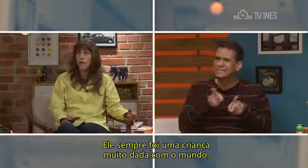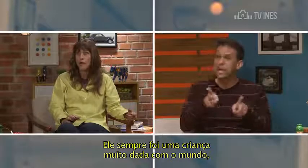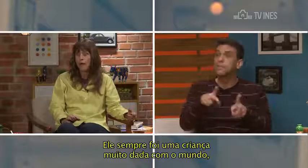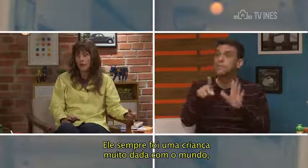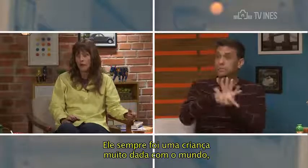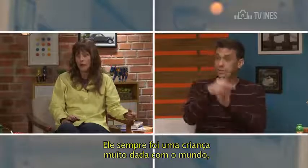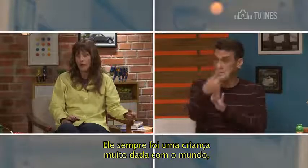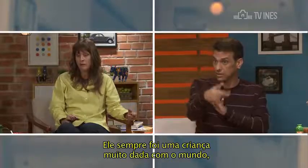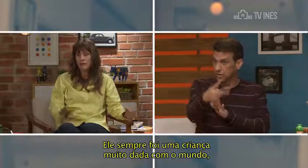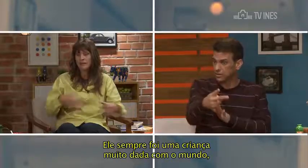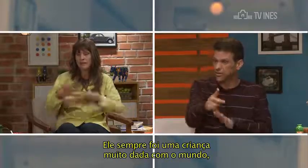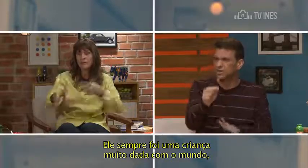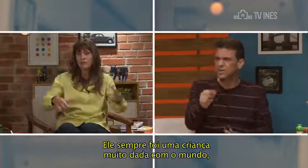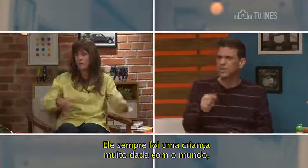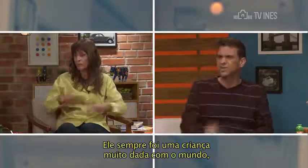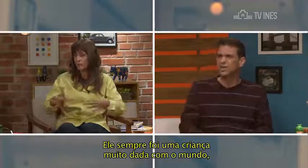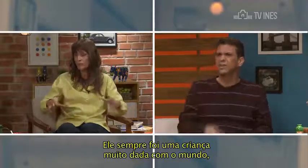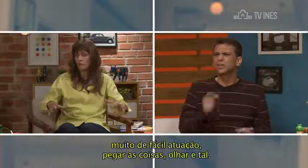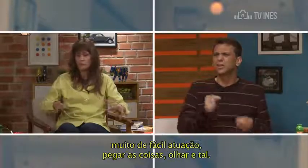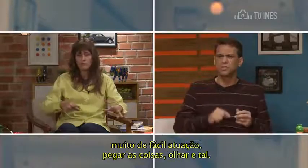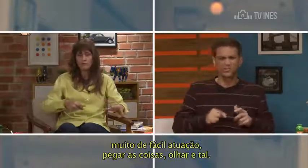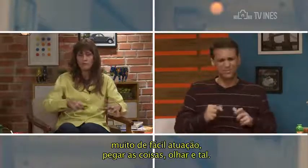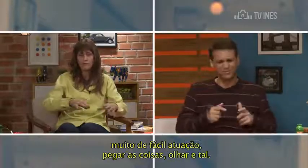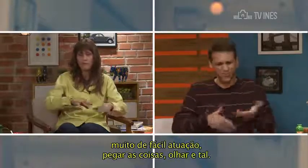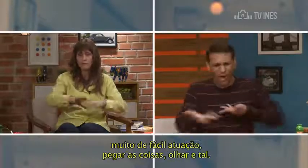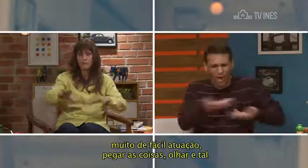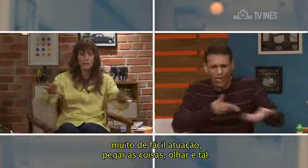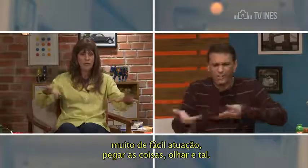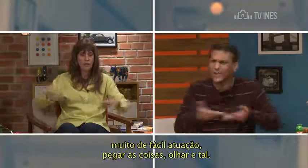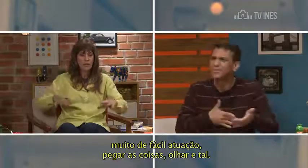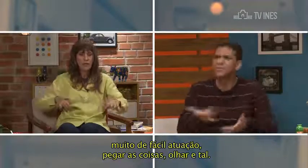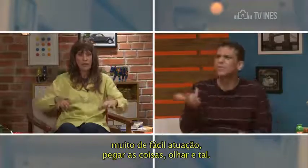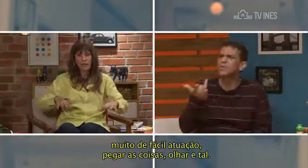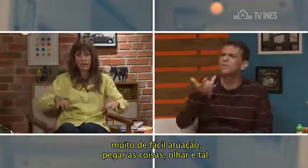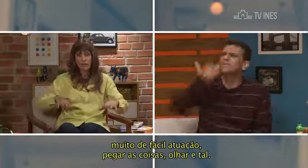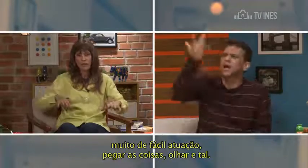muito dada com o mundo, muito de fácil